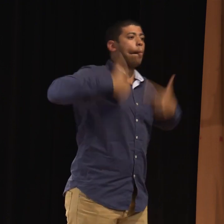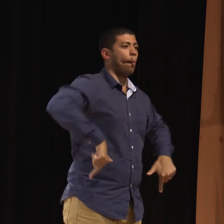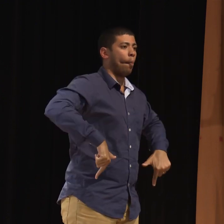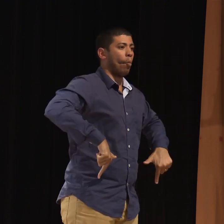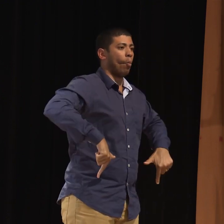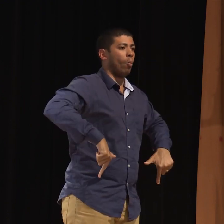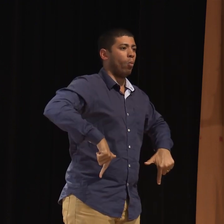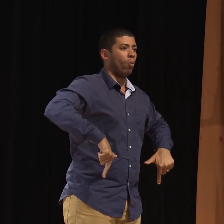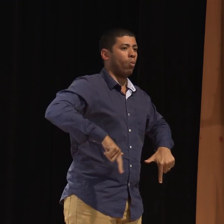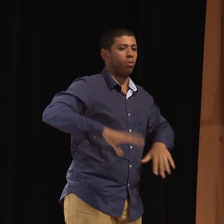minha formação, eu